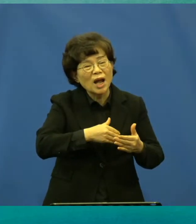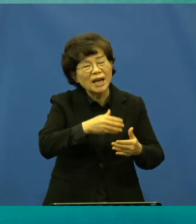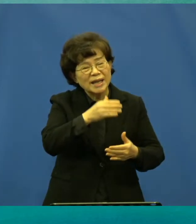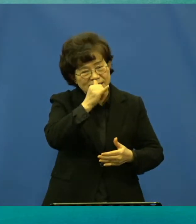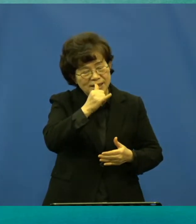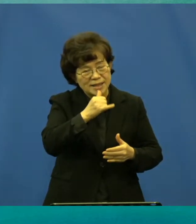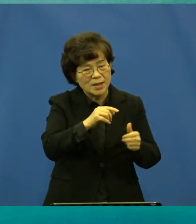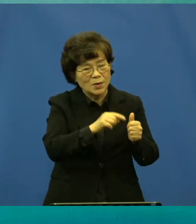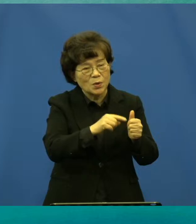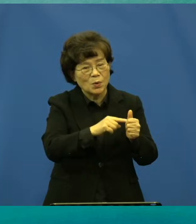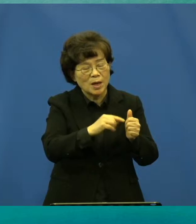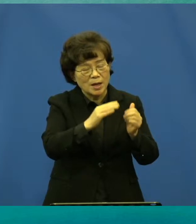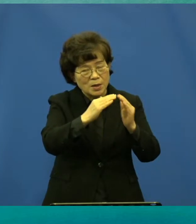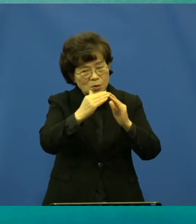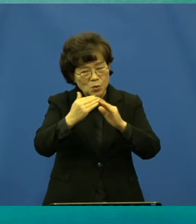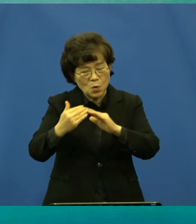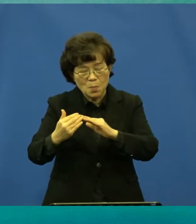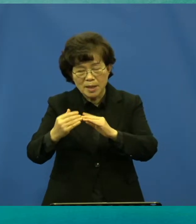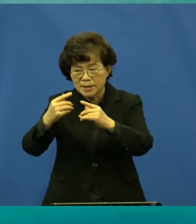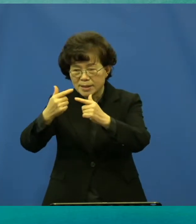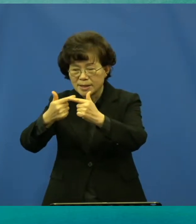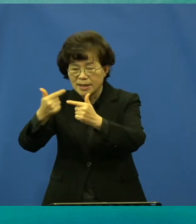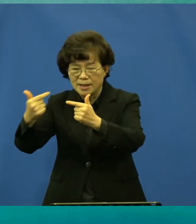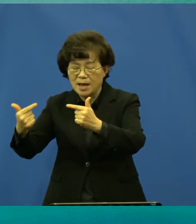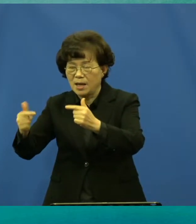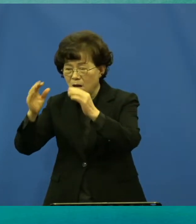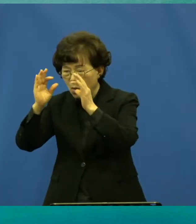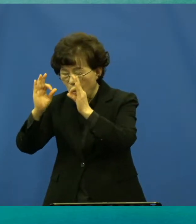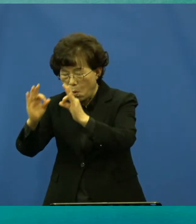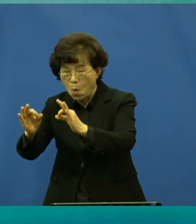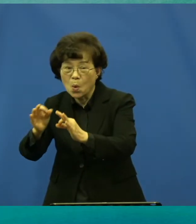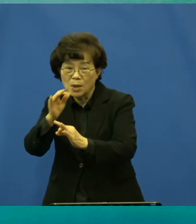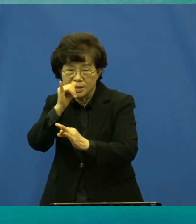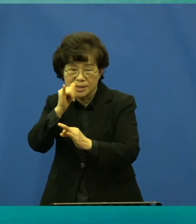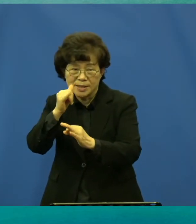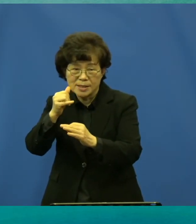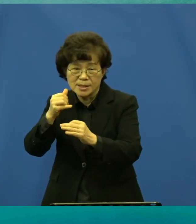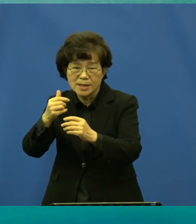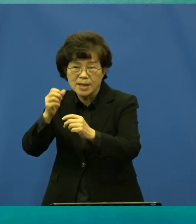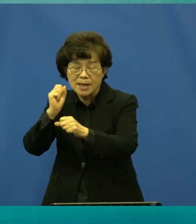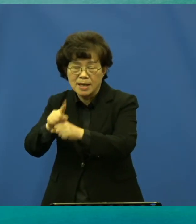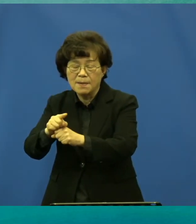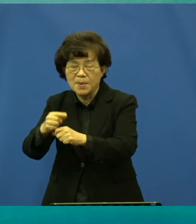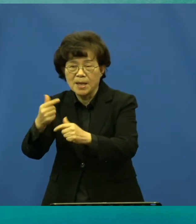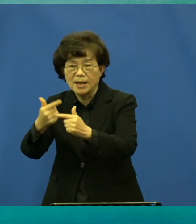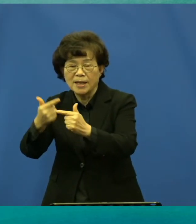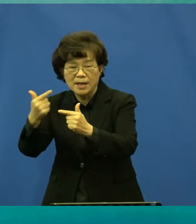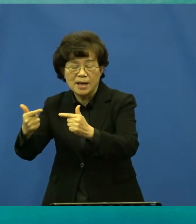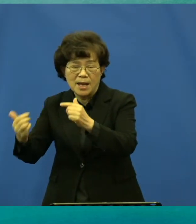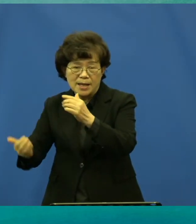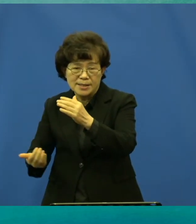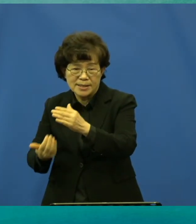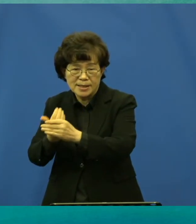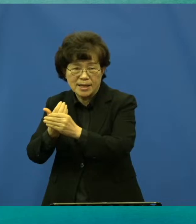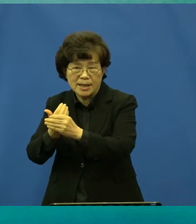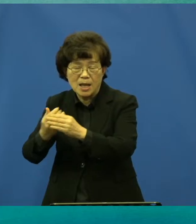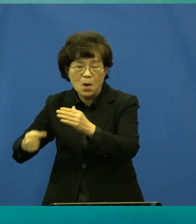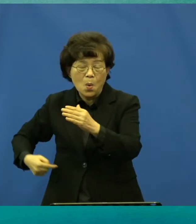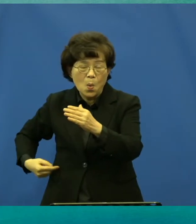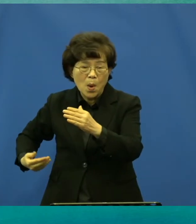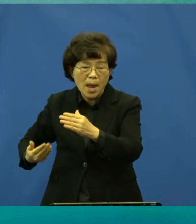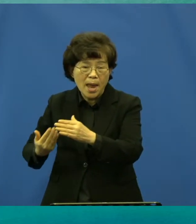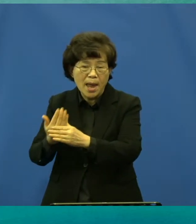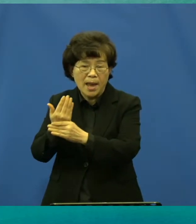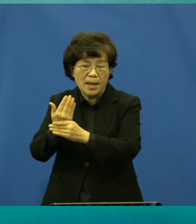요나는 초막에서 성을 바라보고 있습니다. 이미 니느웨에 일어난 대대적인 회개